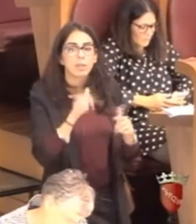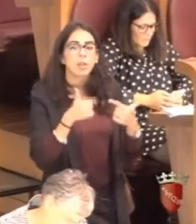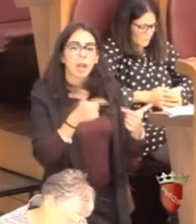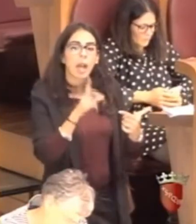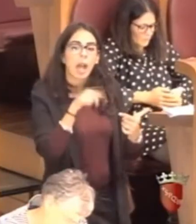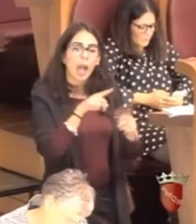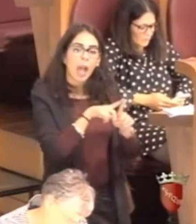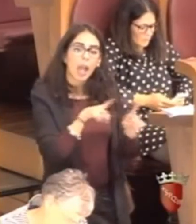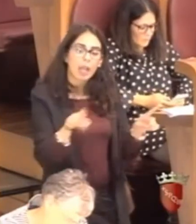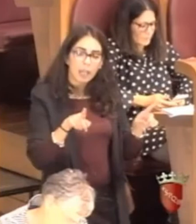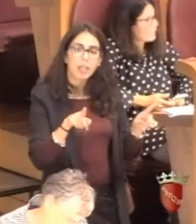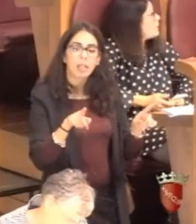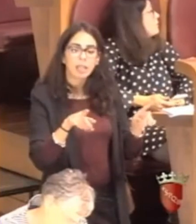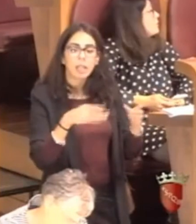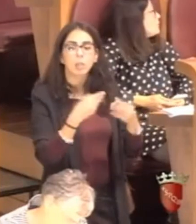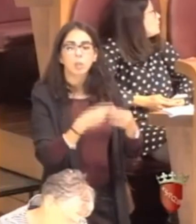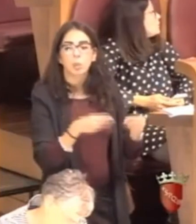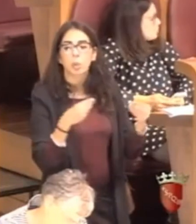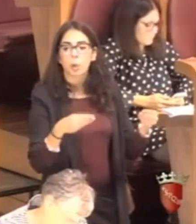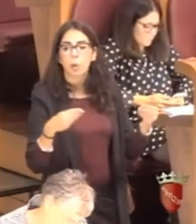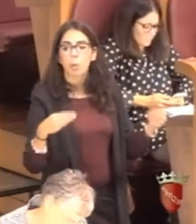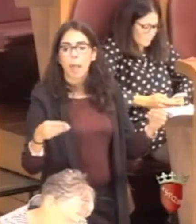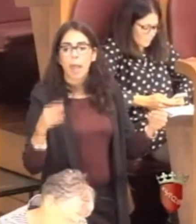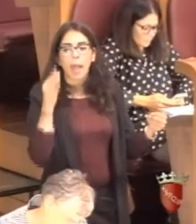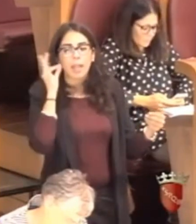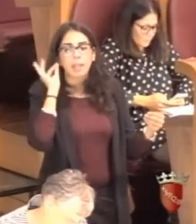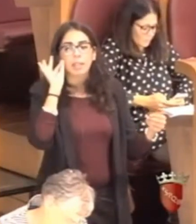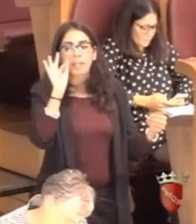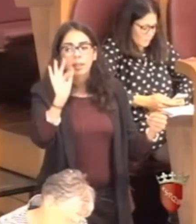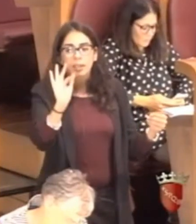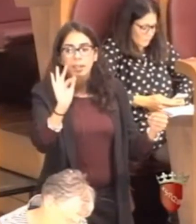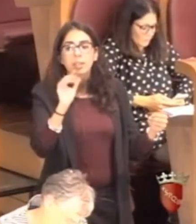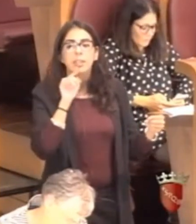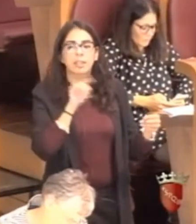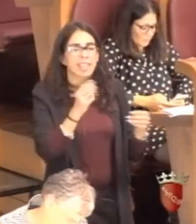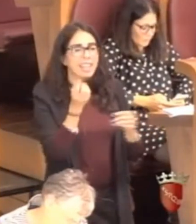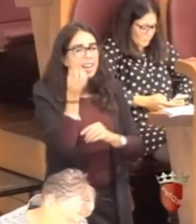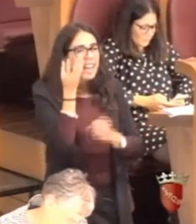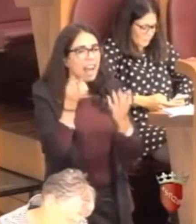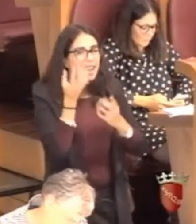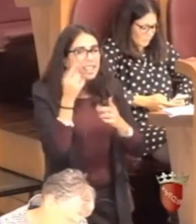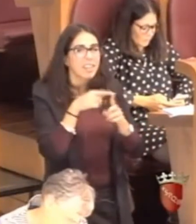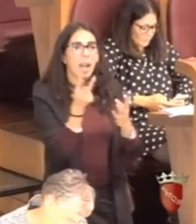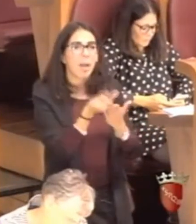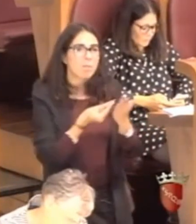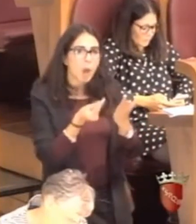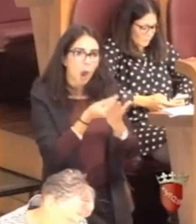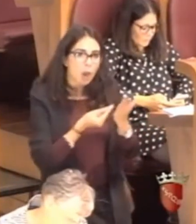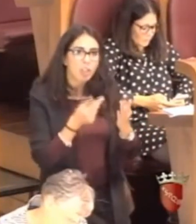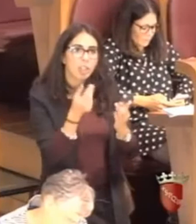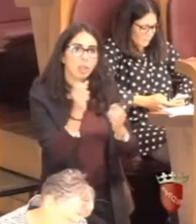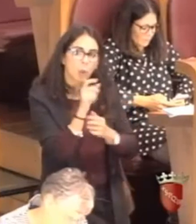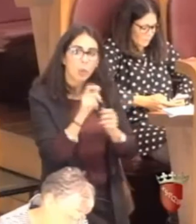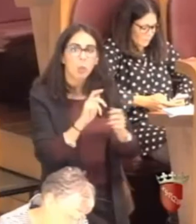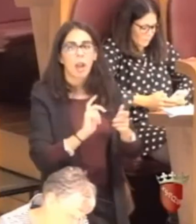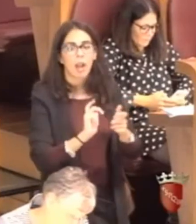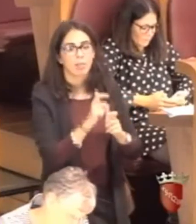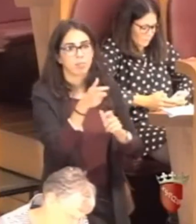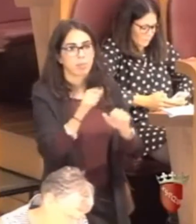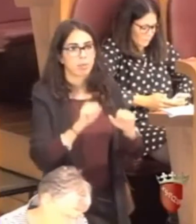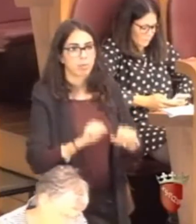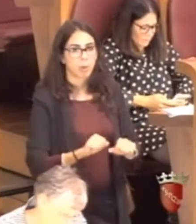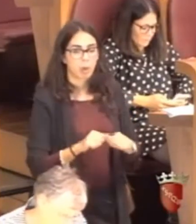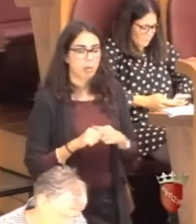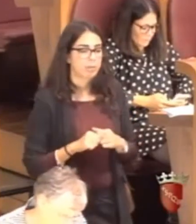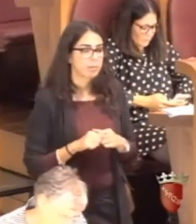degli strumenti per andare a sviluppare quella che era la loro creatività, i loro progetti culturali. E questo fanno